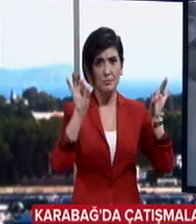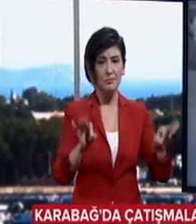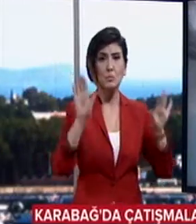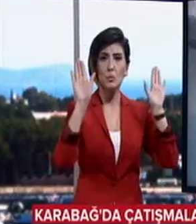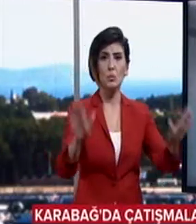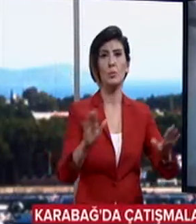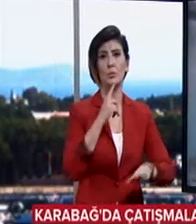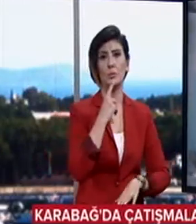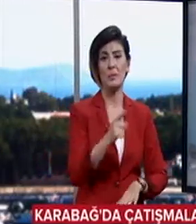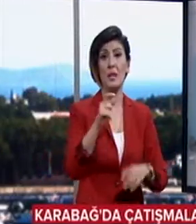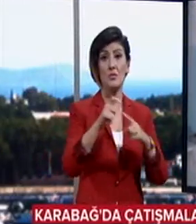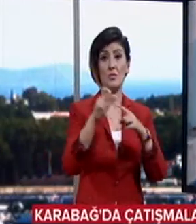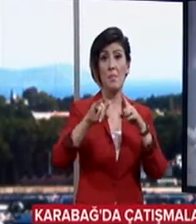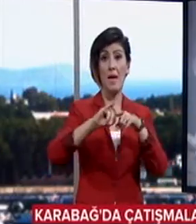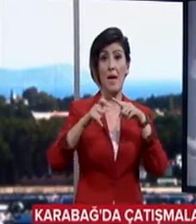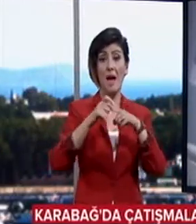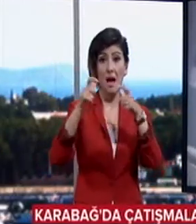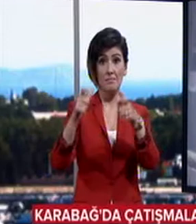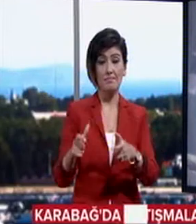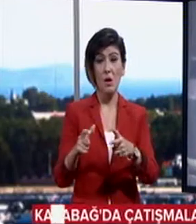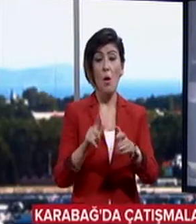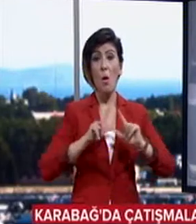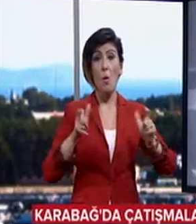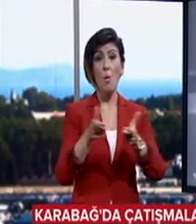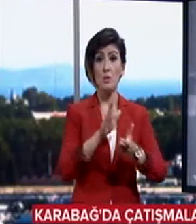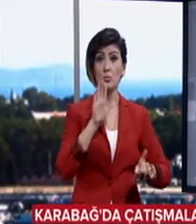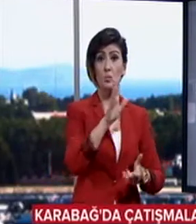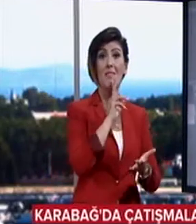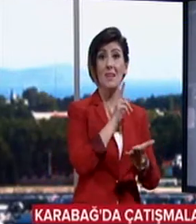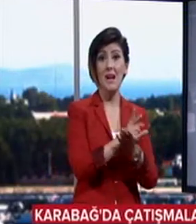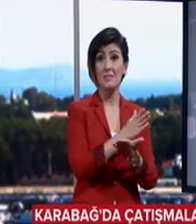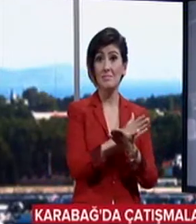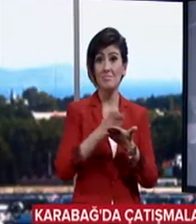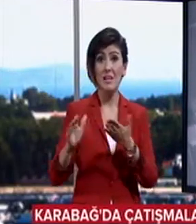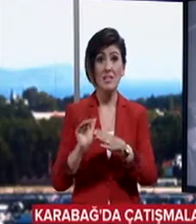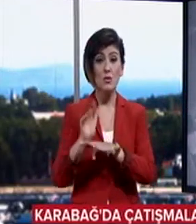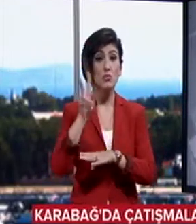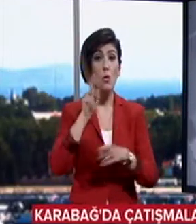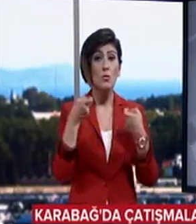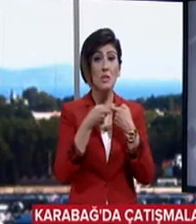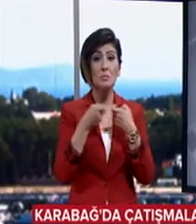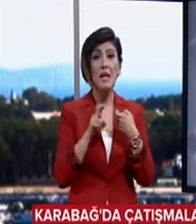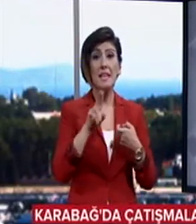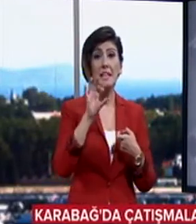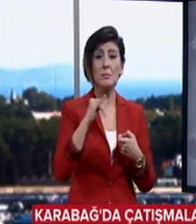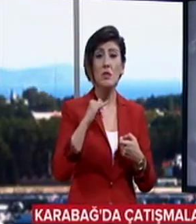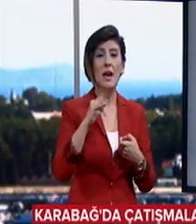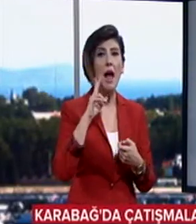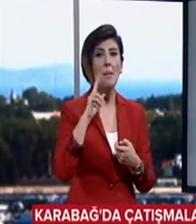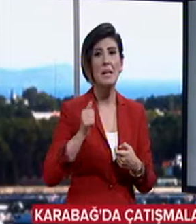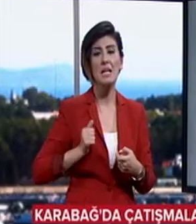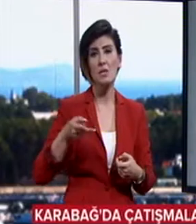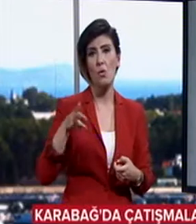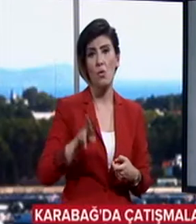açıkladı. Cephe hattında operasyonları durdurma kararına kadar yaşanan son çatışmalarda 70'e yakın Ermeni